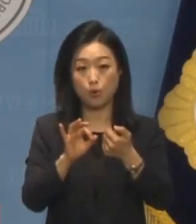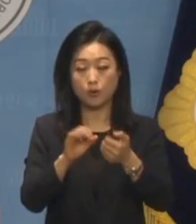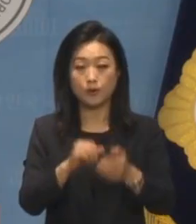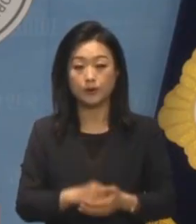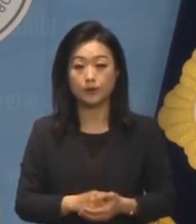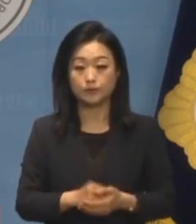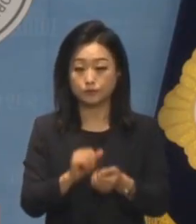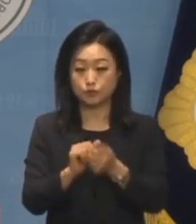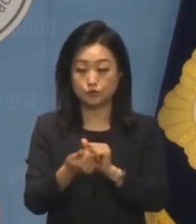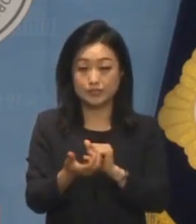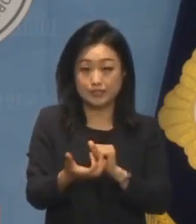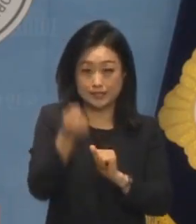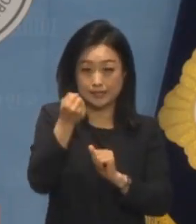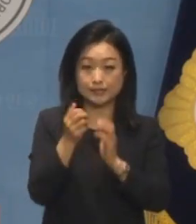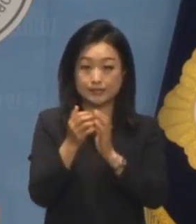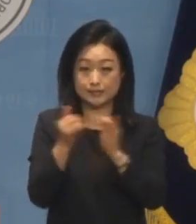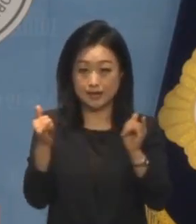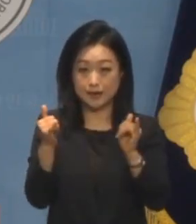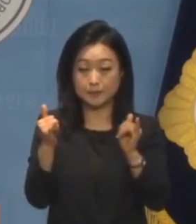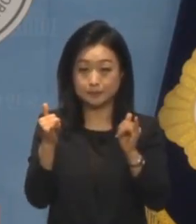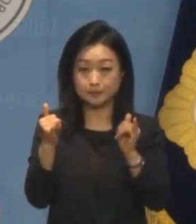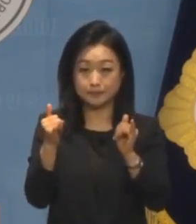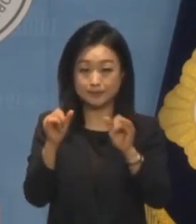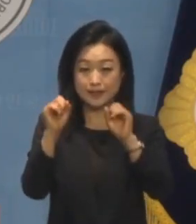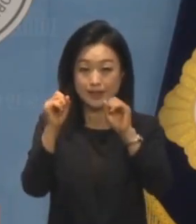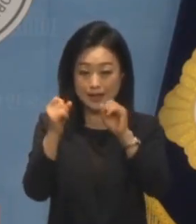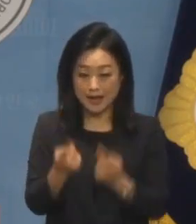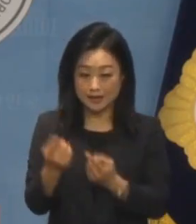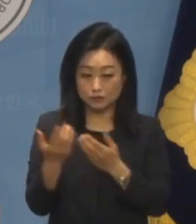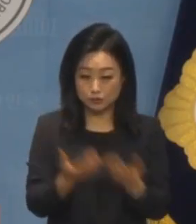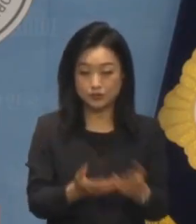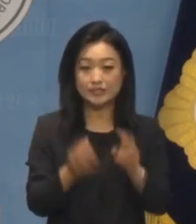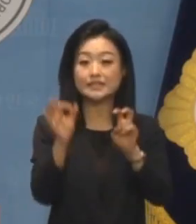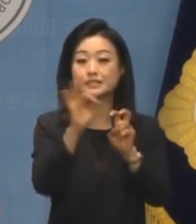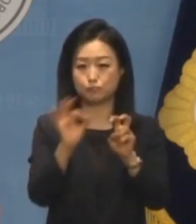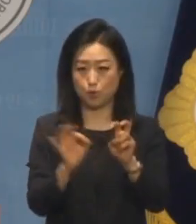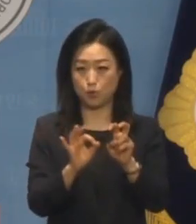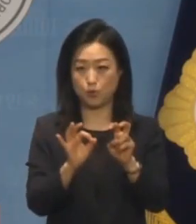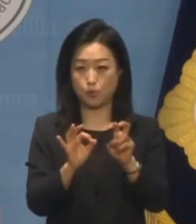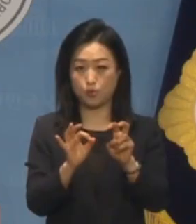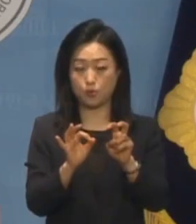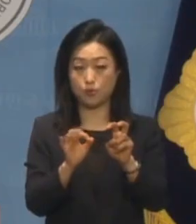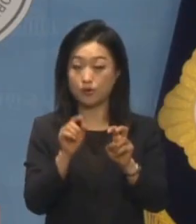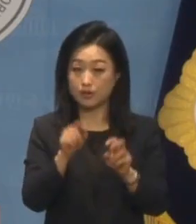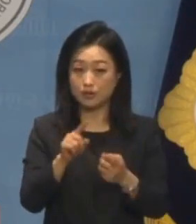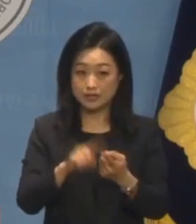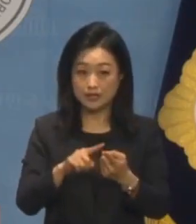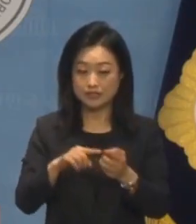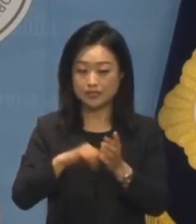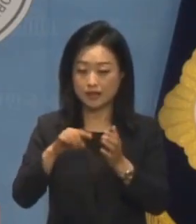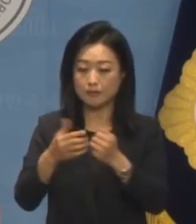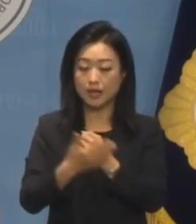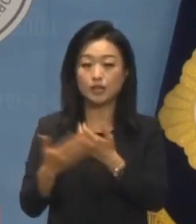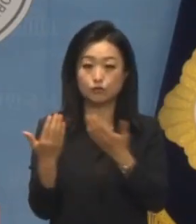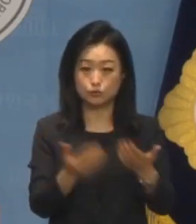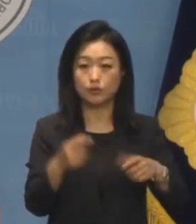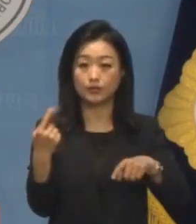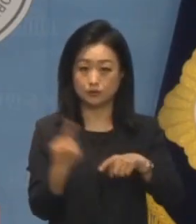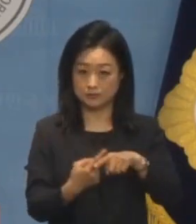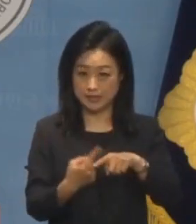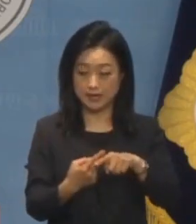최대 주주 할증을 20%로 일괄 적용하는 것이 사실상 할인 과세인 이유입니다.